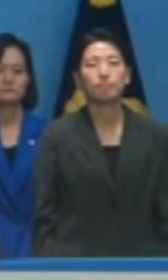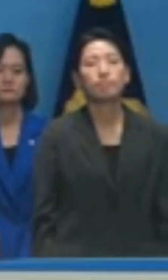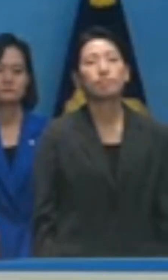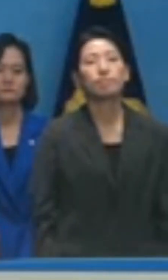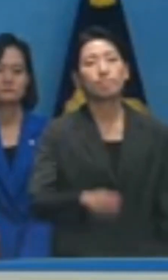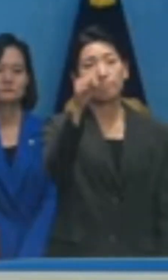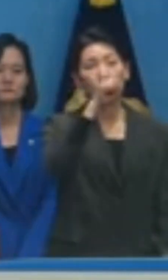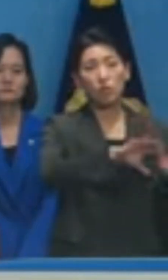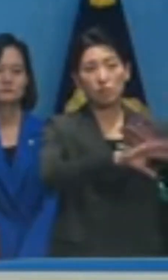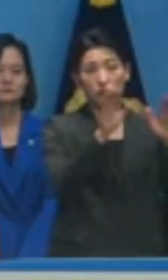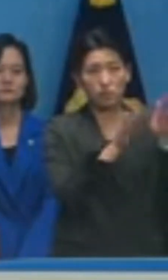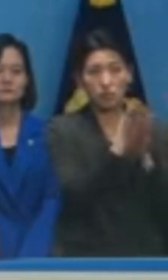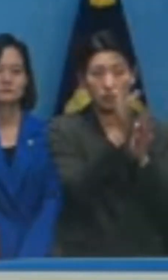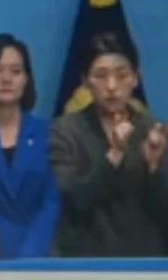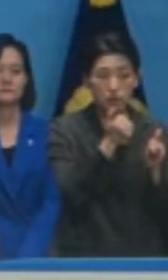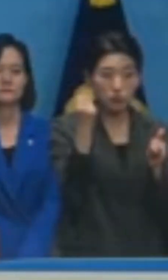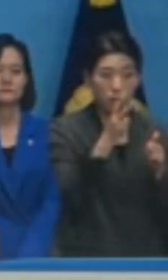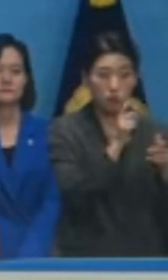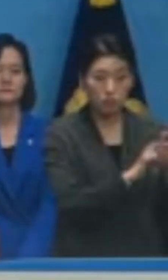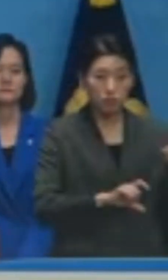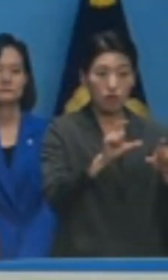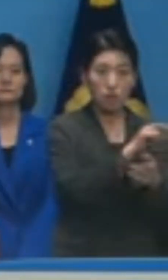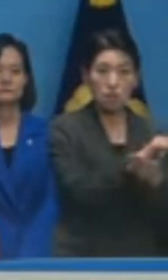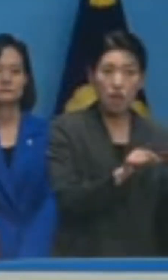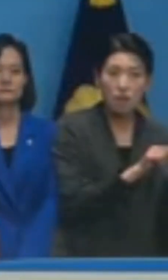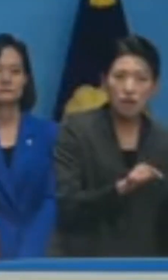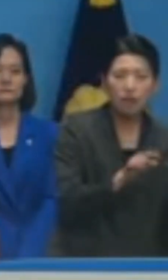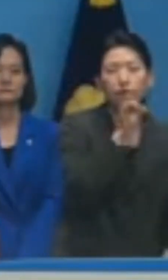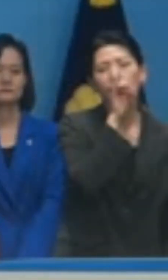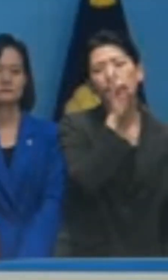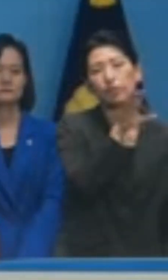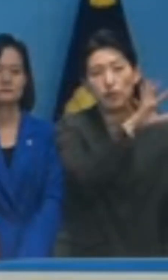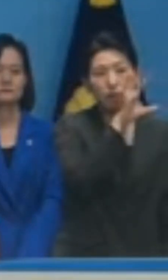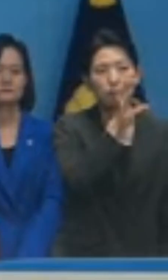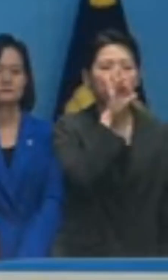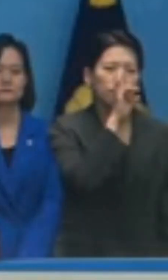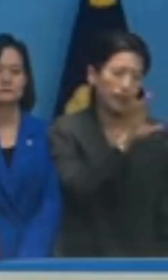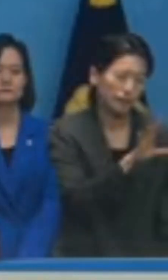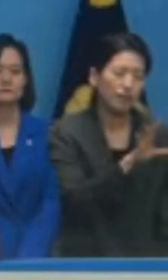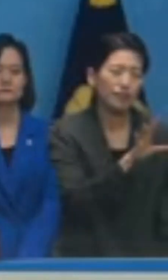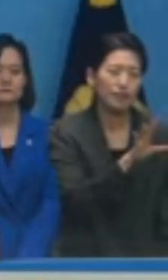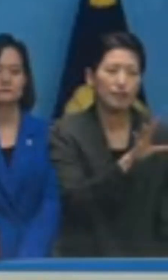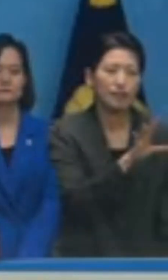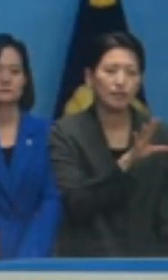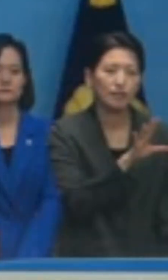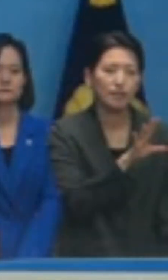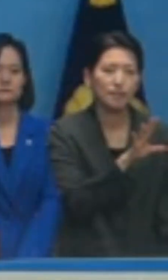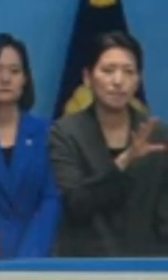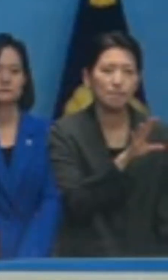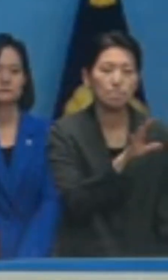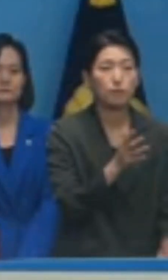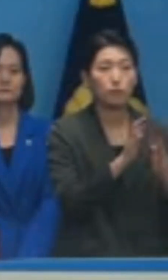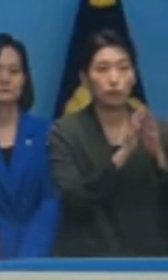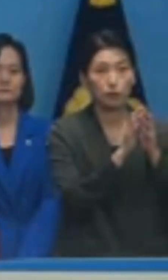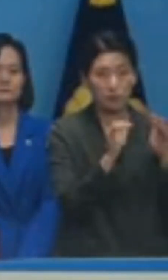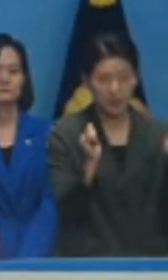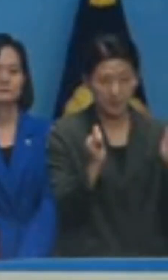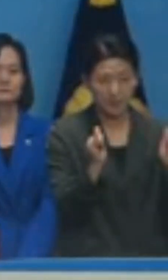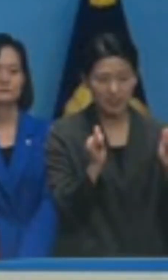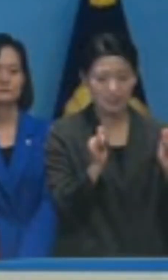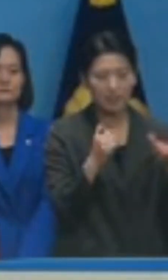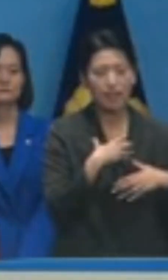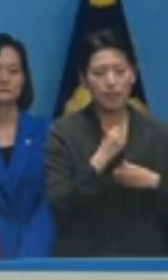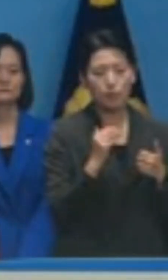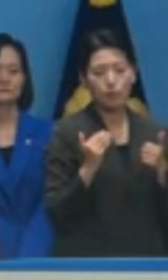시민이 피해를 입거나 안전이 뒷전으로 밀리는 일이 반복되어서는 안 됩니다. 국민의 생명과 안전을 지키는